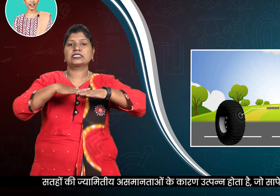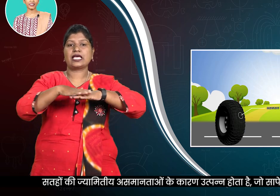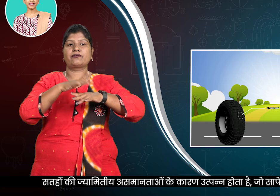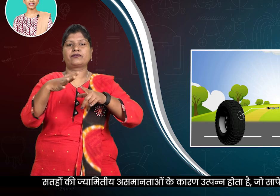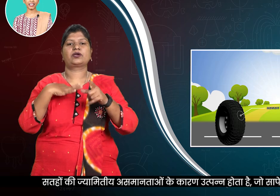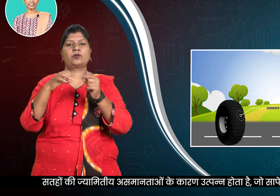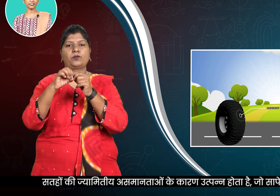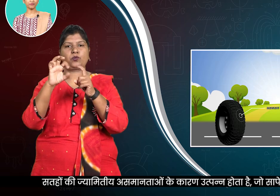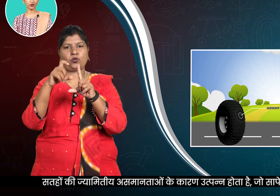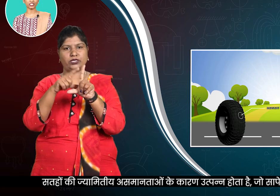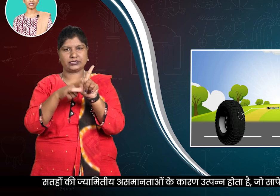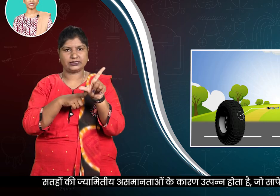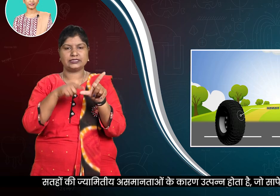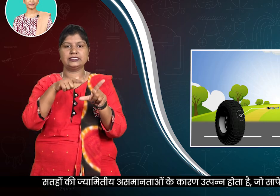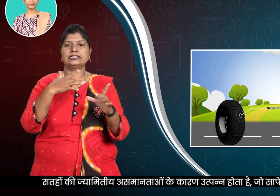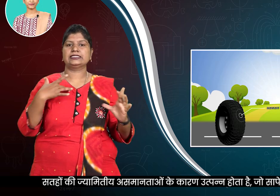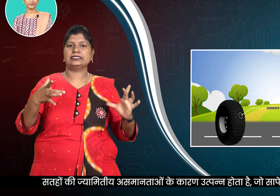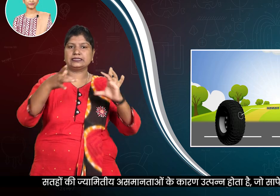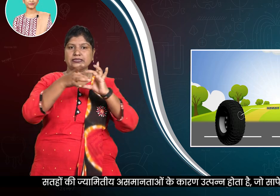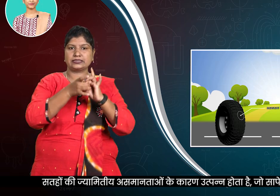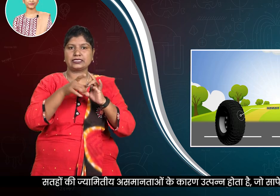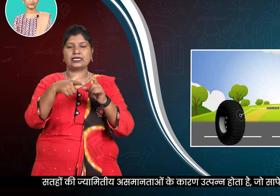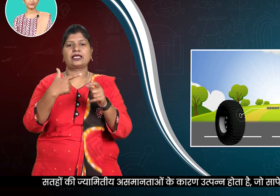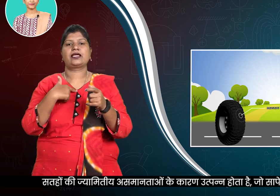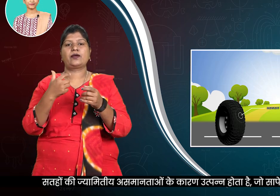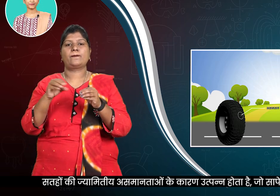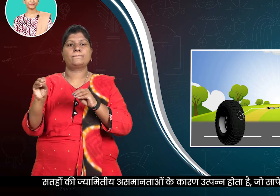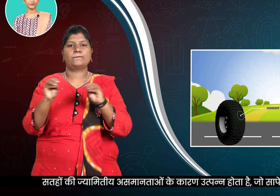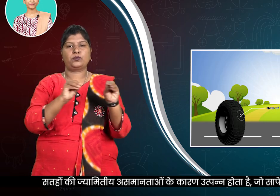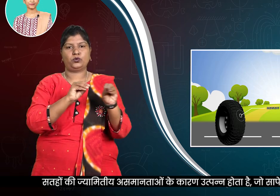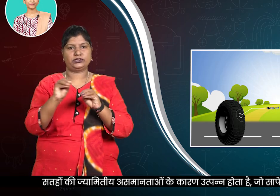जो सापक्ष गती में होते हैं